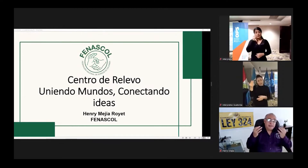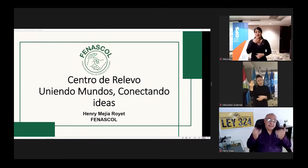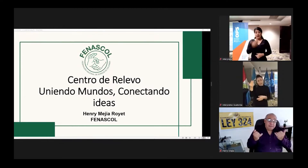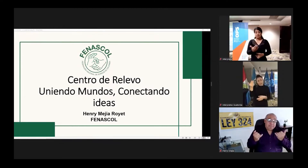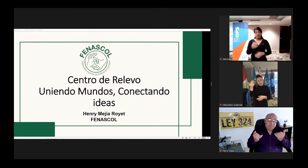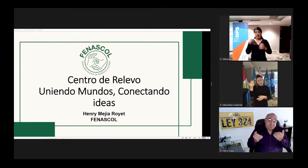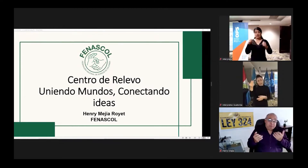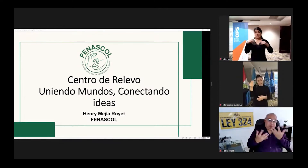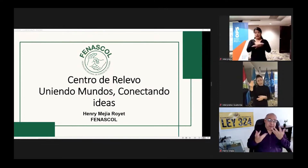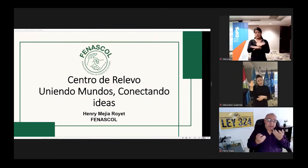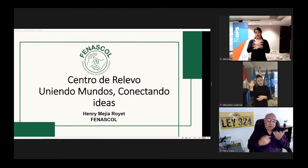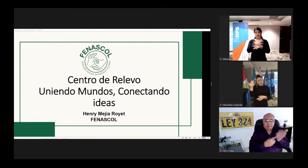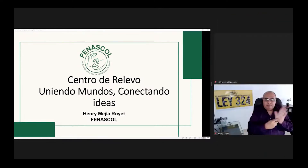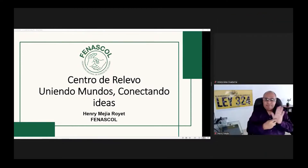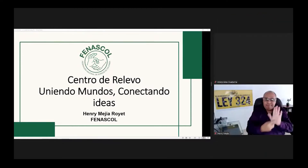nos han hecho.